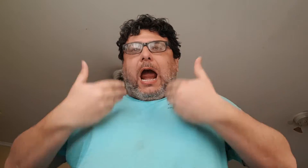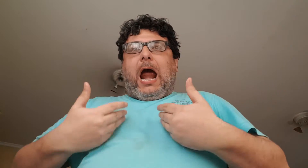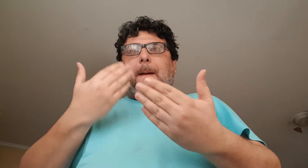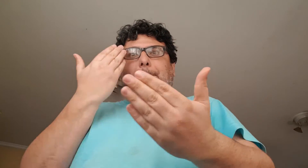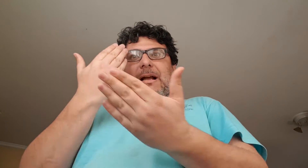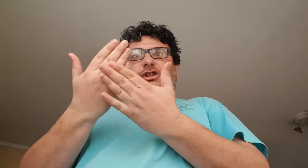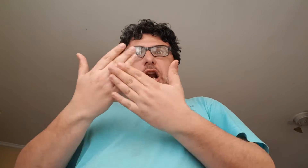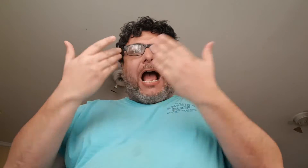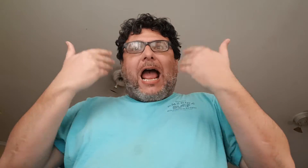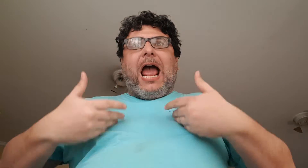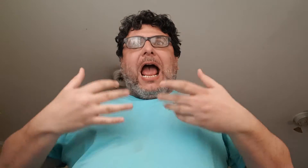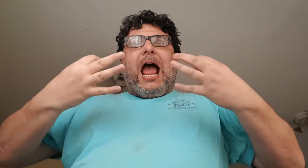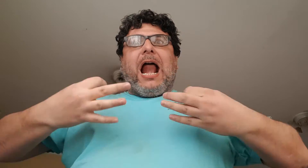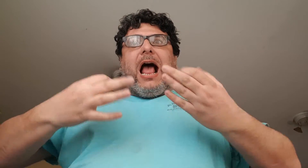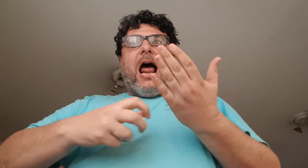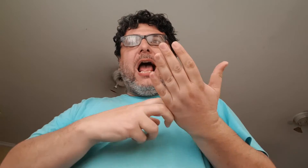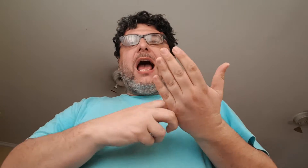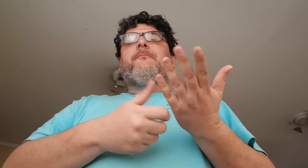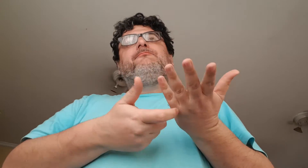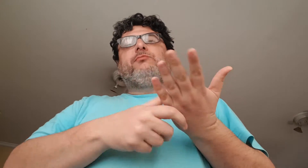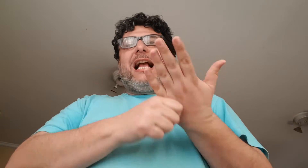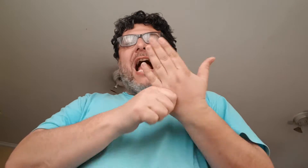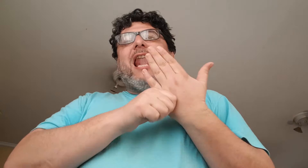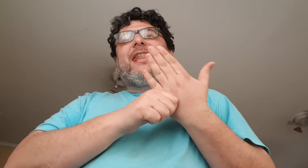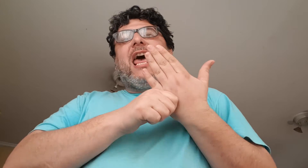Democrático Brasileño, que era el socio del Partido de